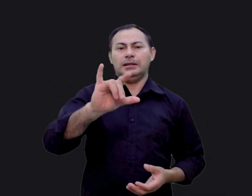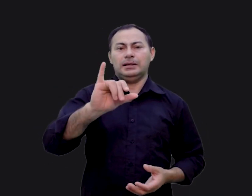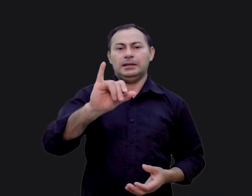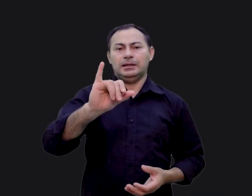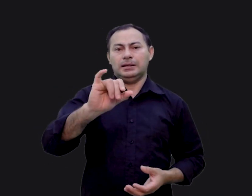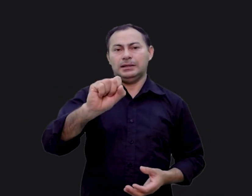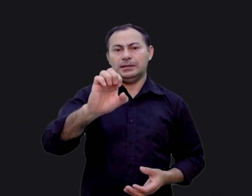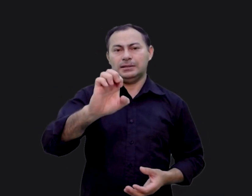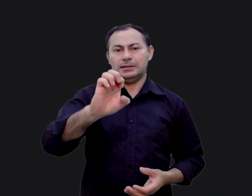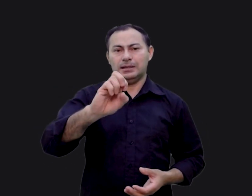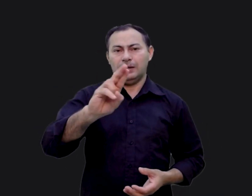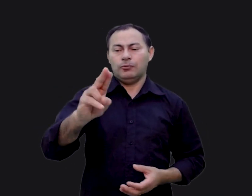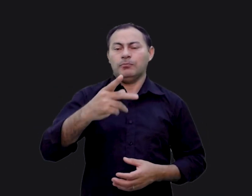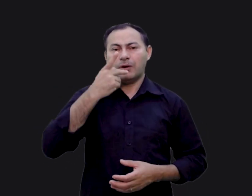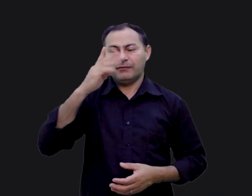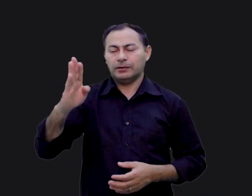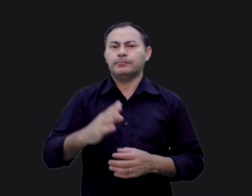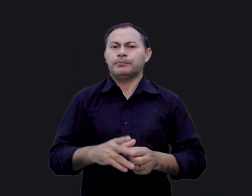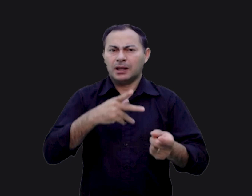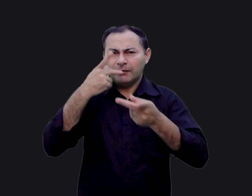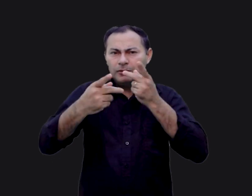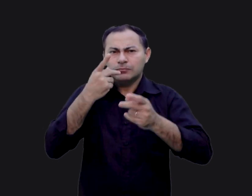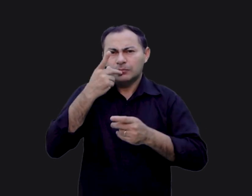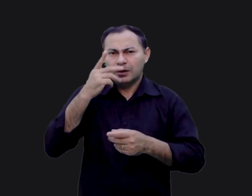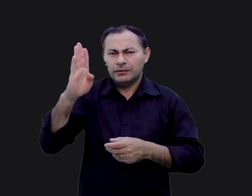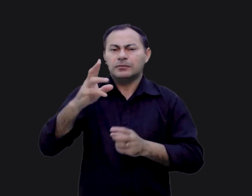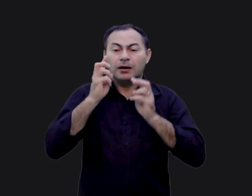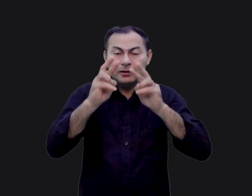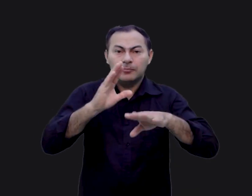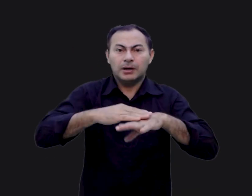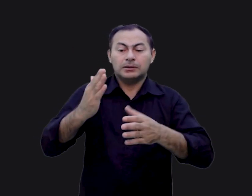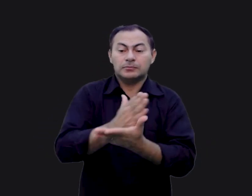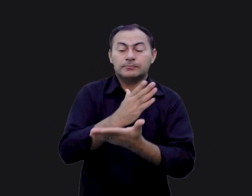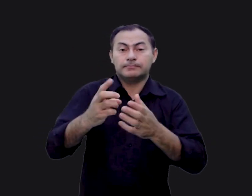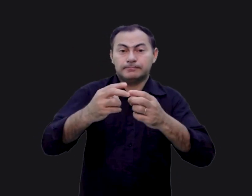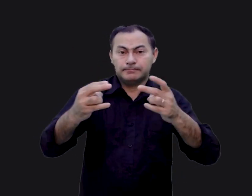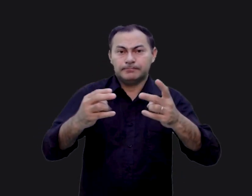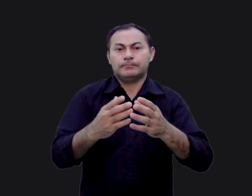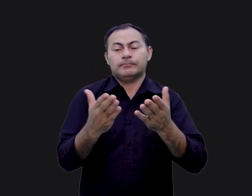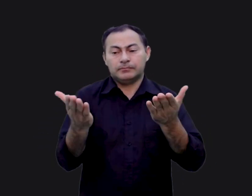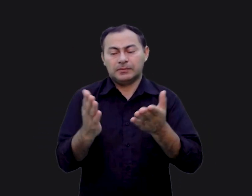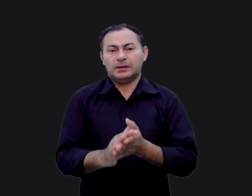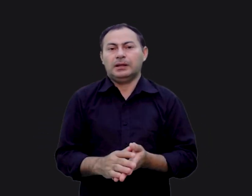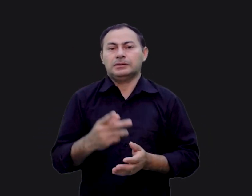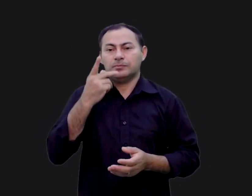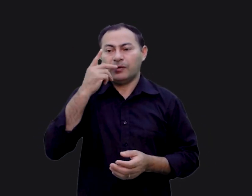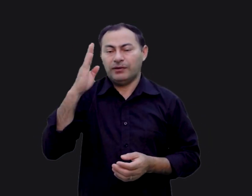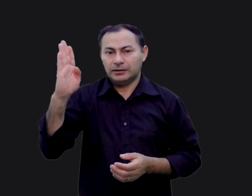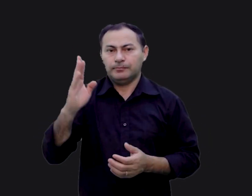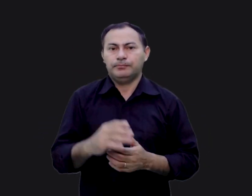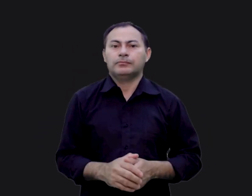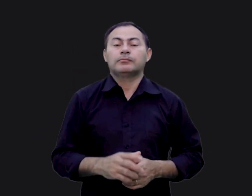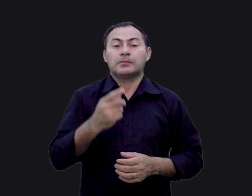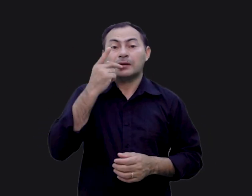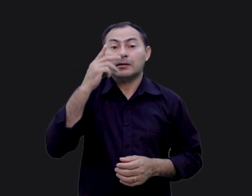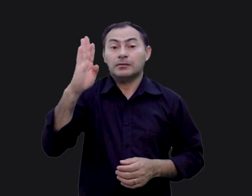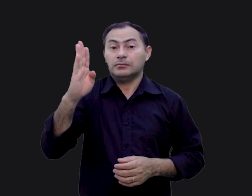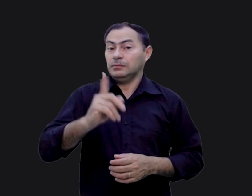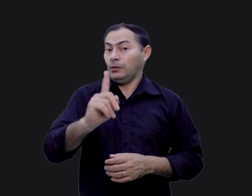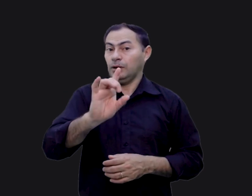profeta. Vamos falar um pouco mais sobre os profetas e observar mais alguns pontos a respeito deles. Esses profetas não